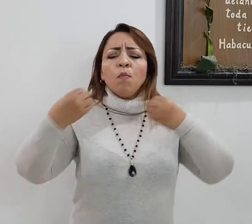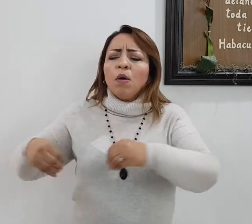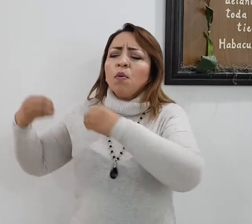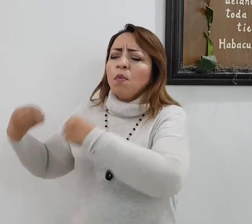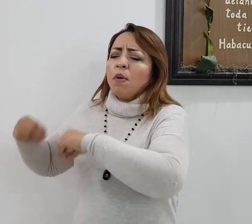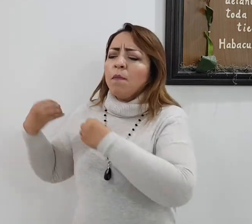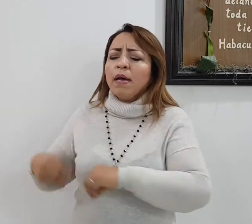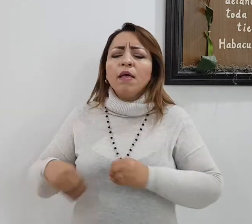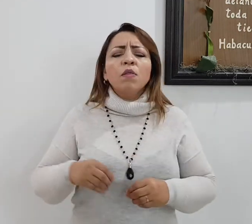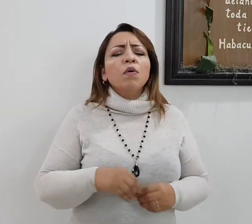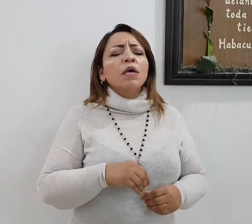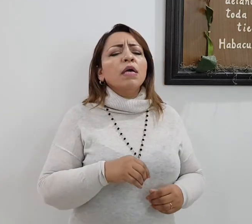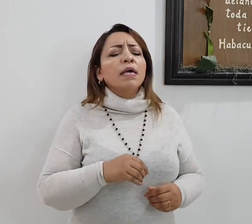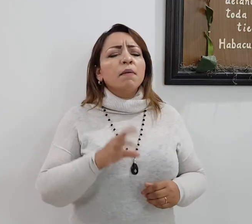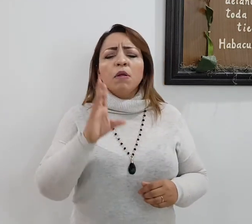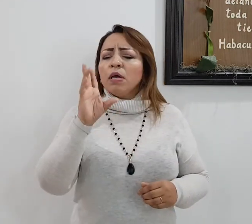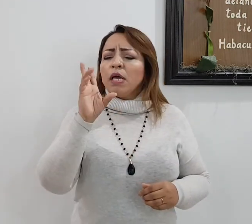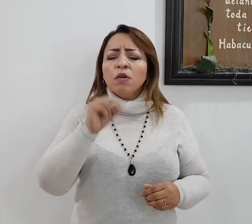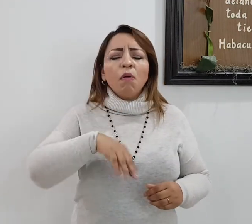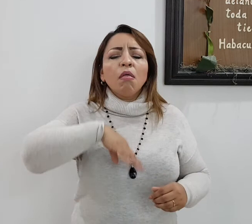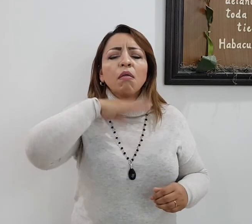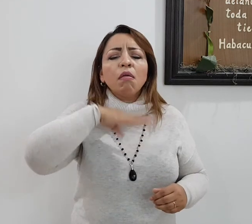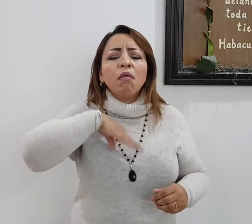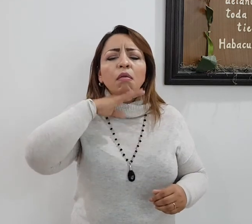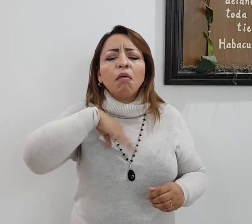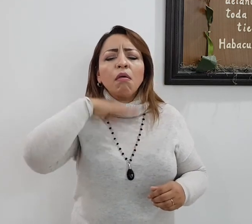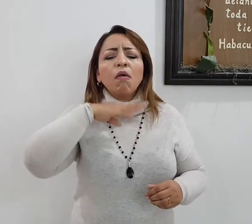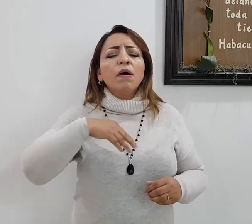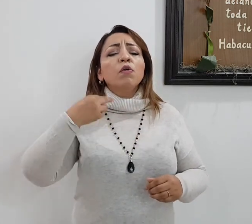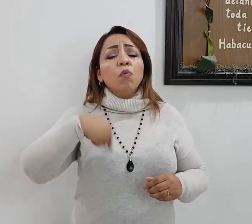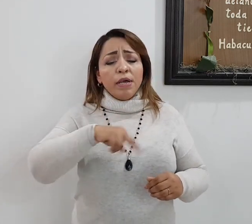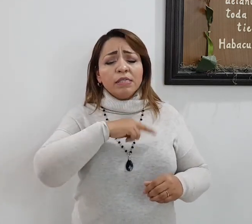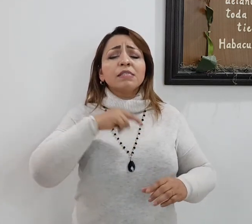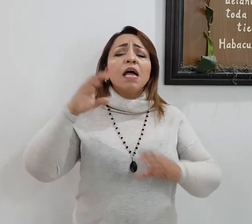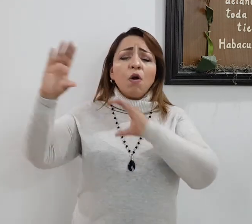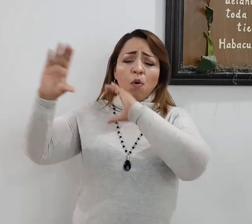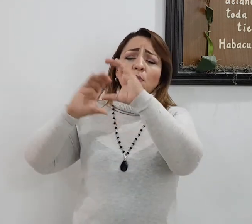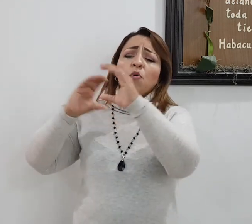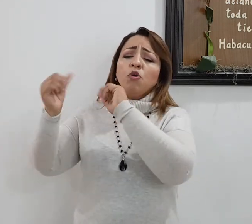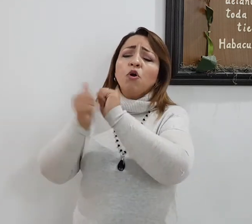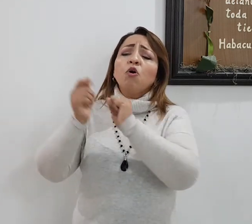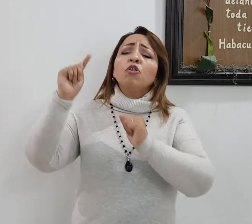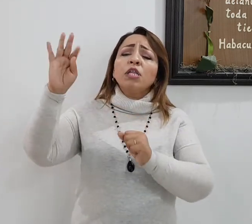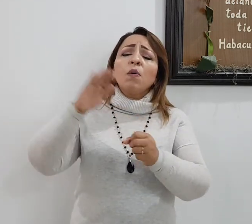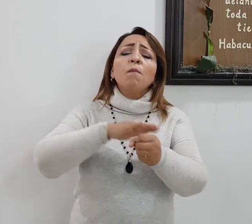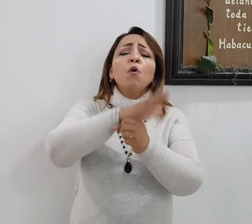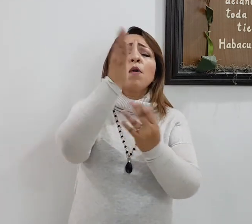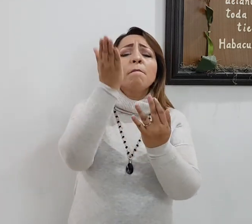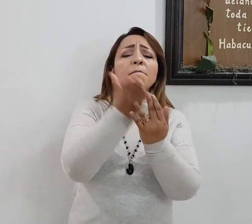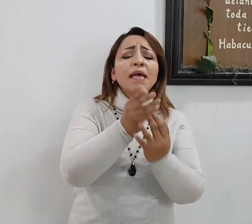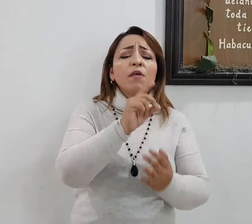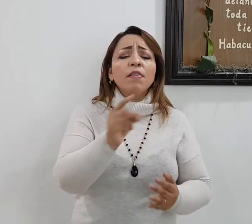pero que no descuidemos nuestra comunión contigo a través de la palabra y de la